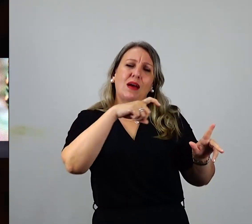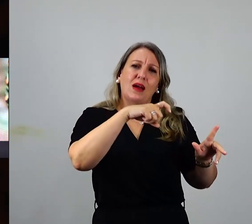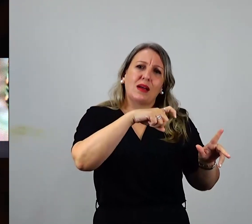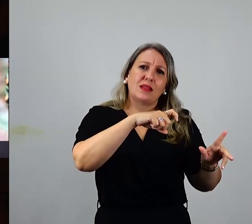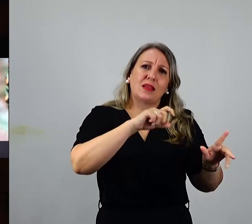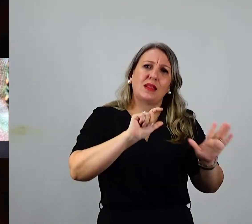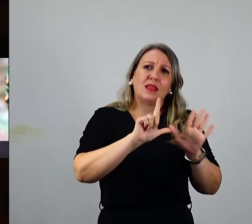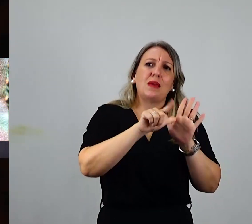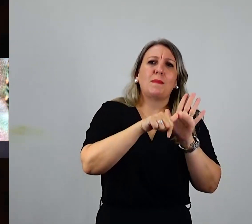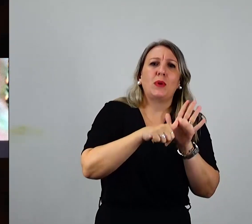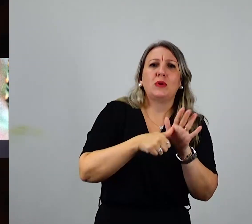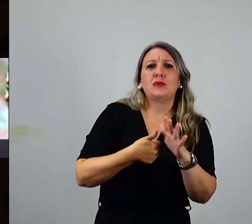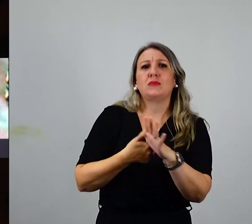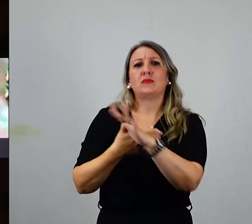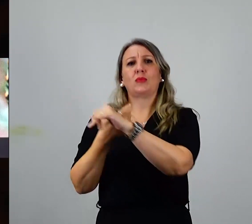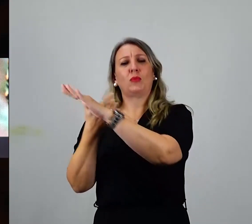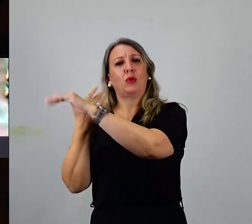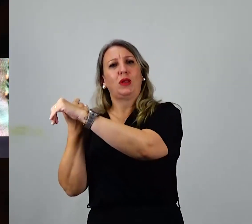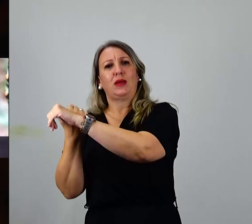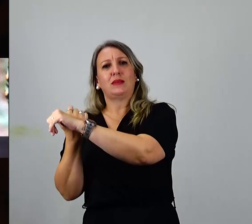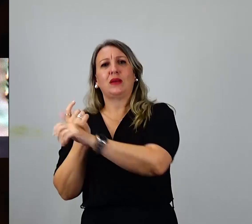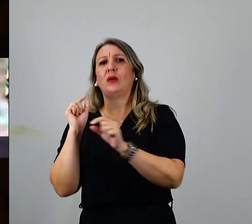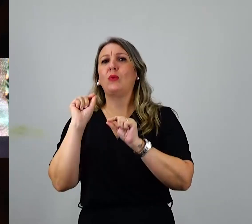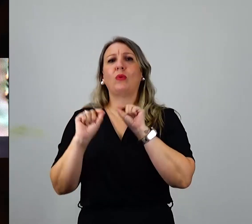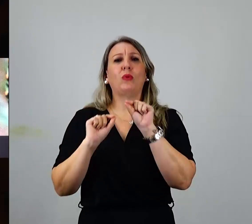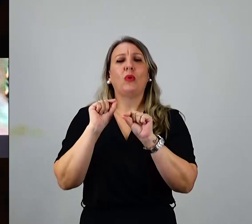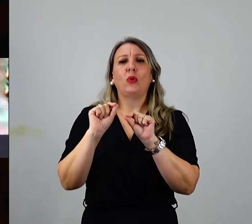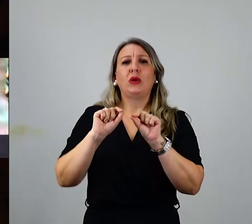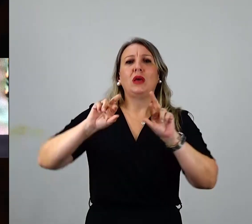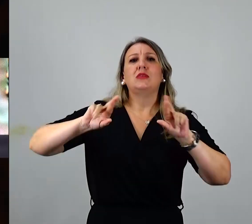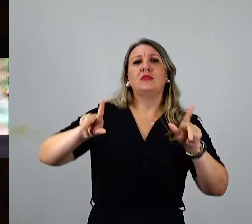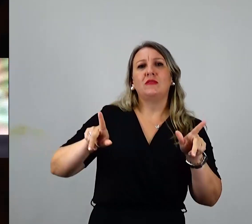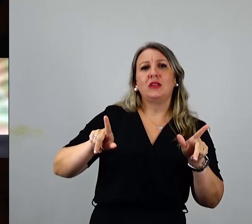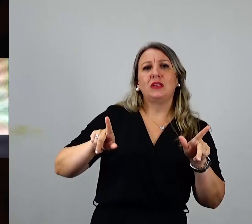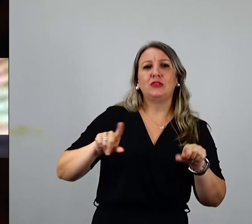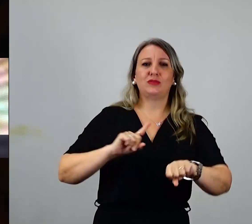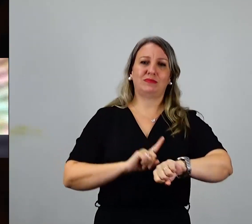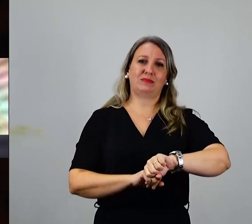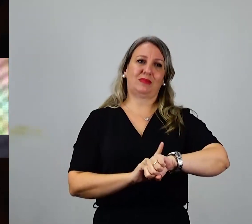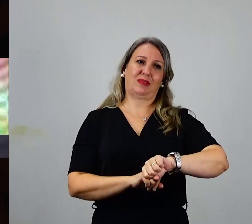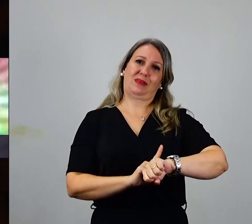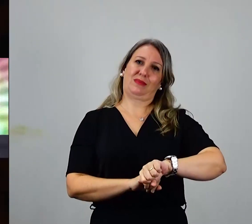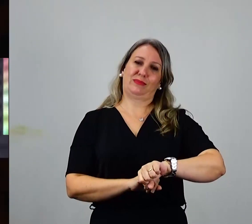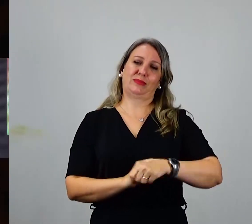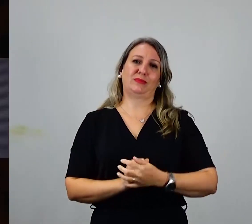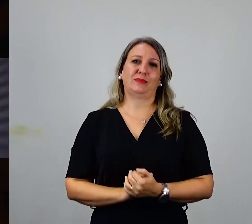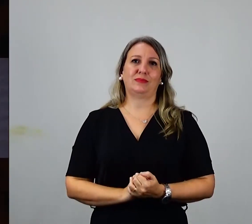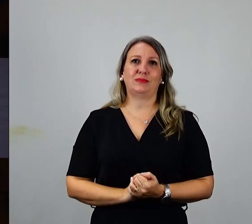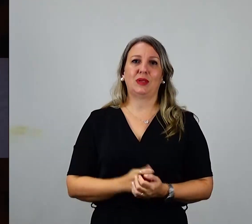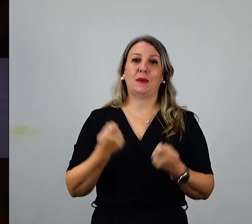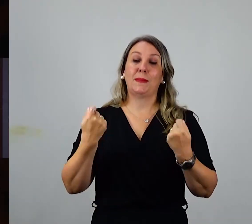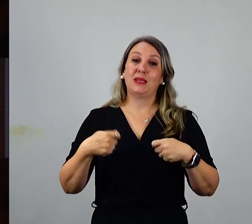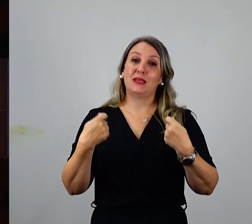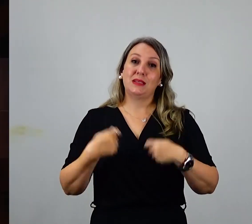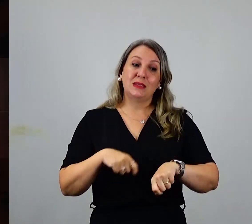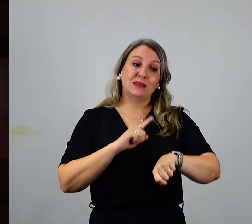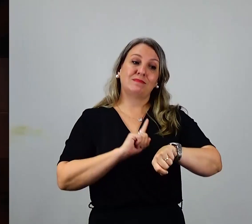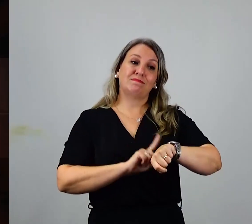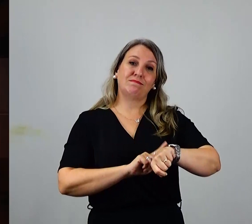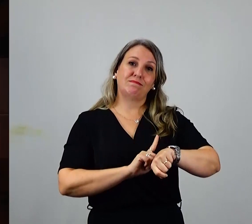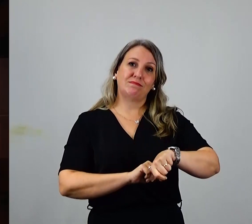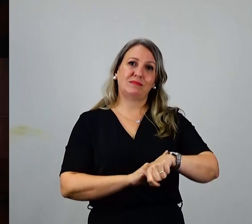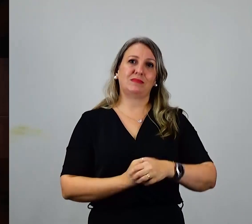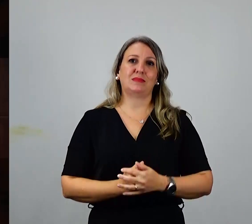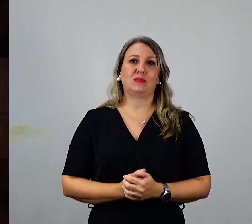é questão de tempo. A diferença entre você hoje, como filho de Deus, e